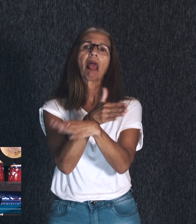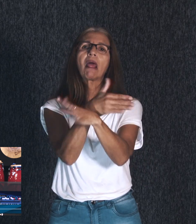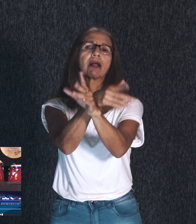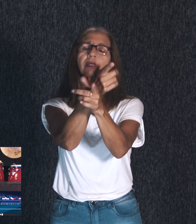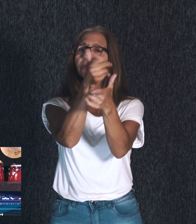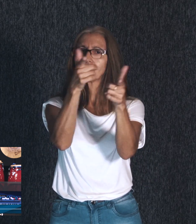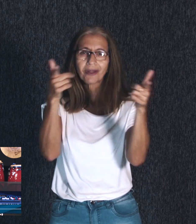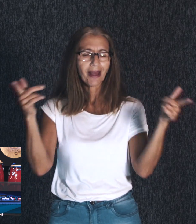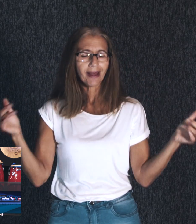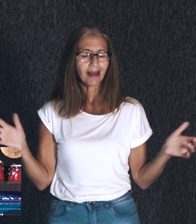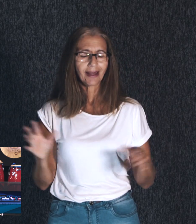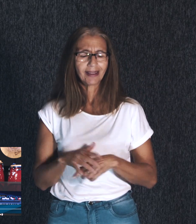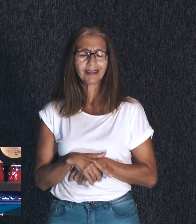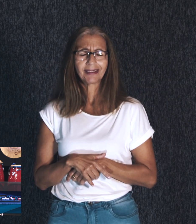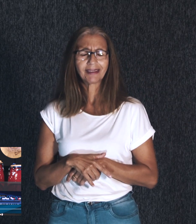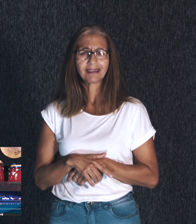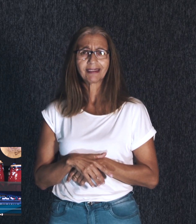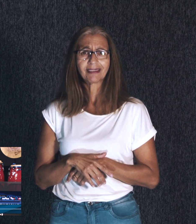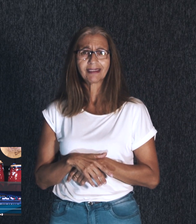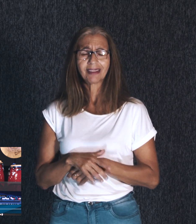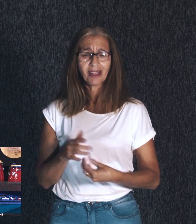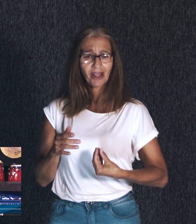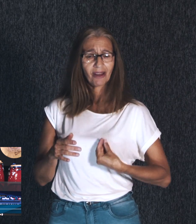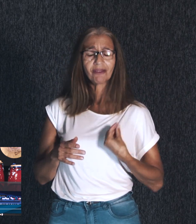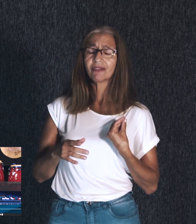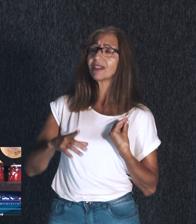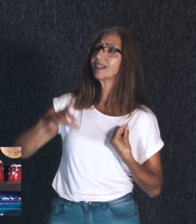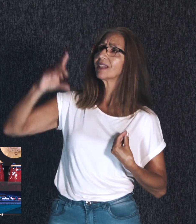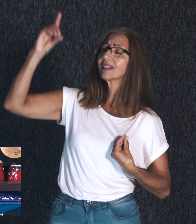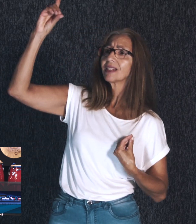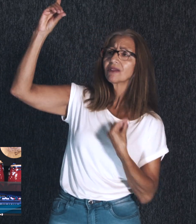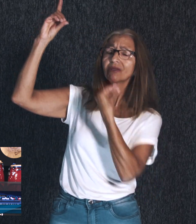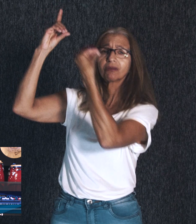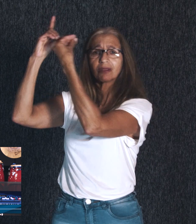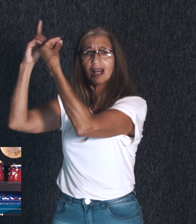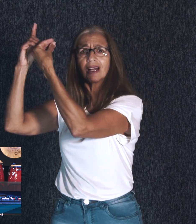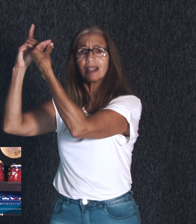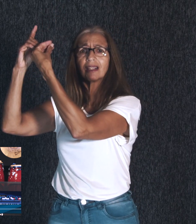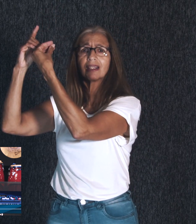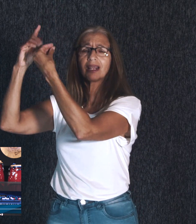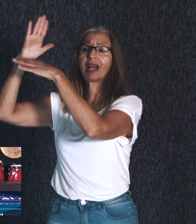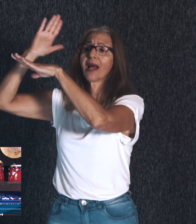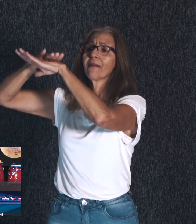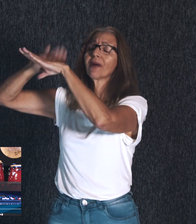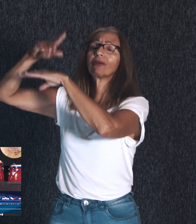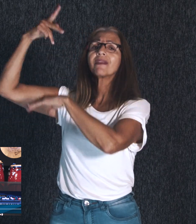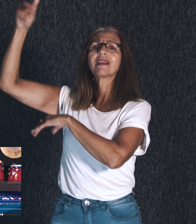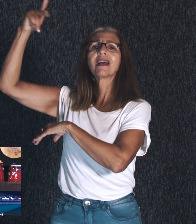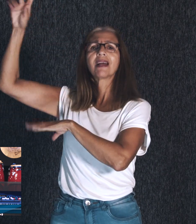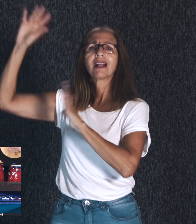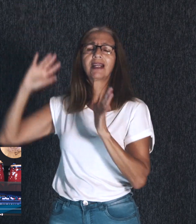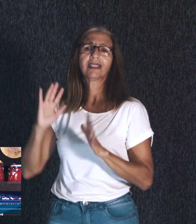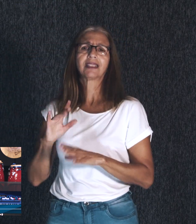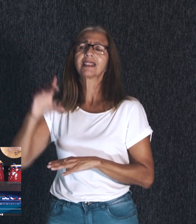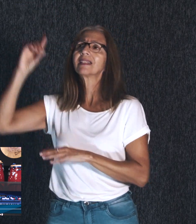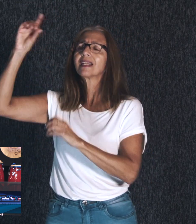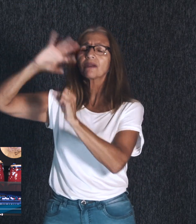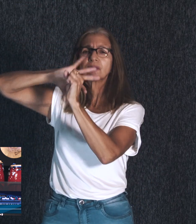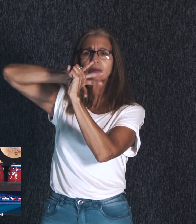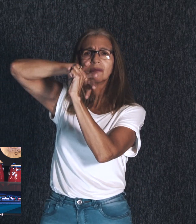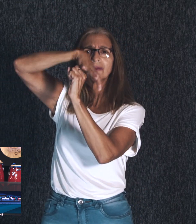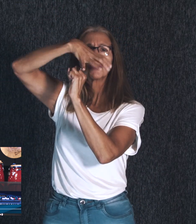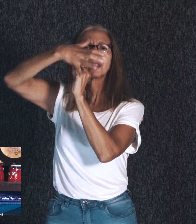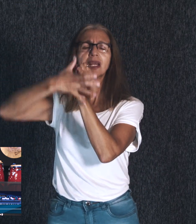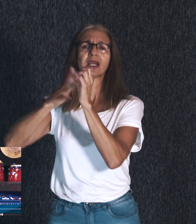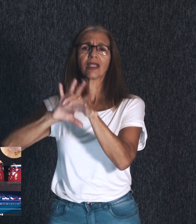sua vida está nas mãos de um Deus que te criou. Então você está seguro e você está